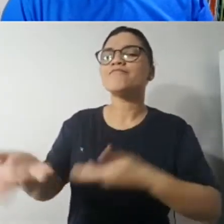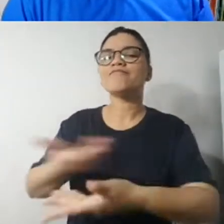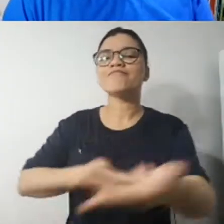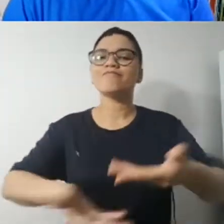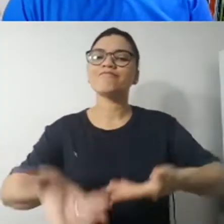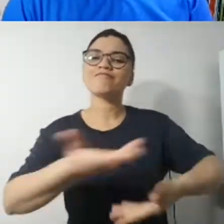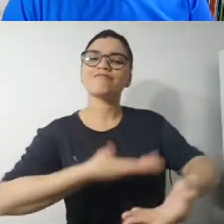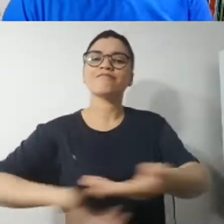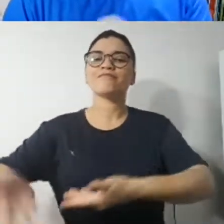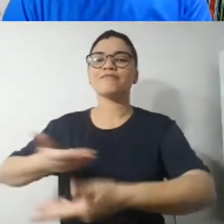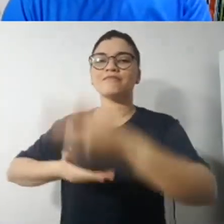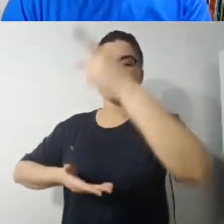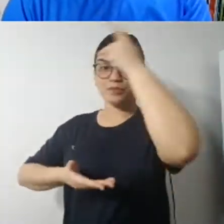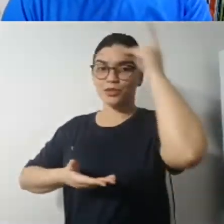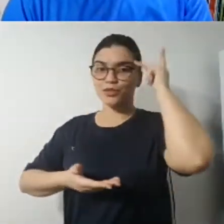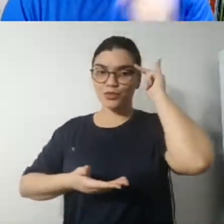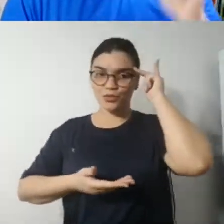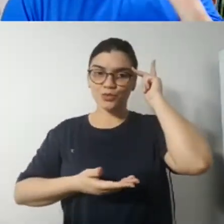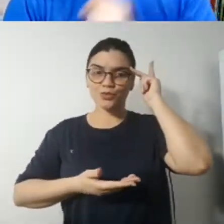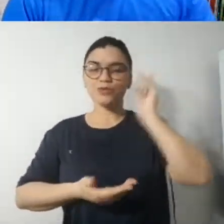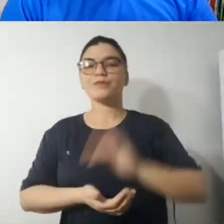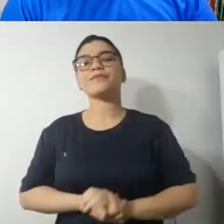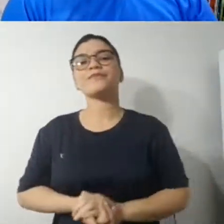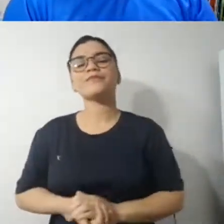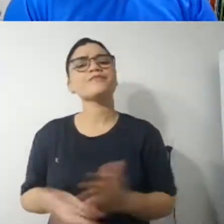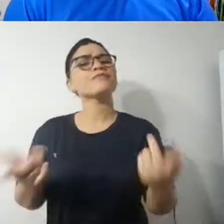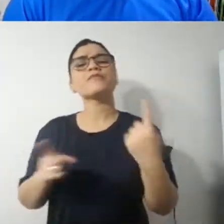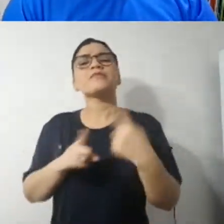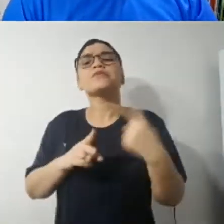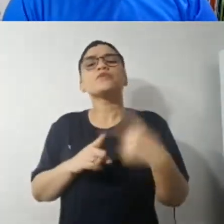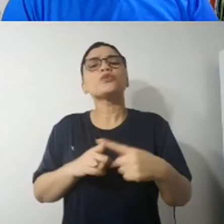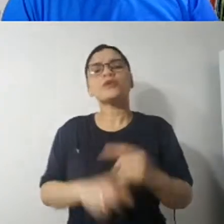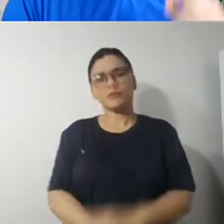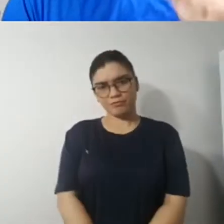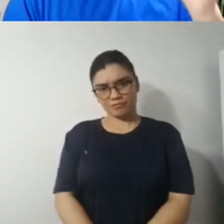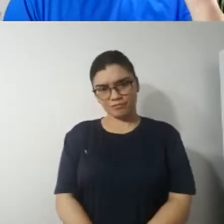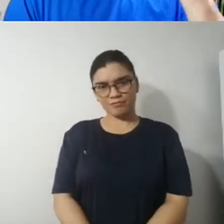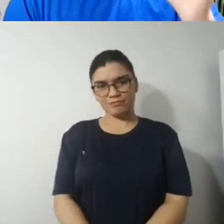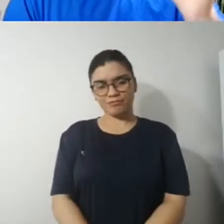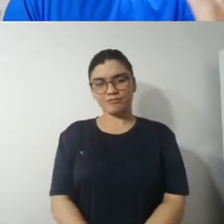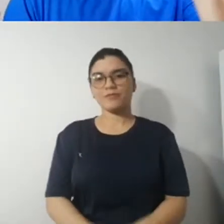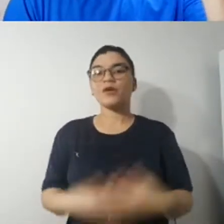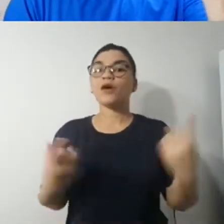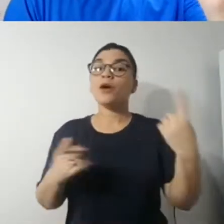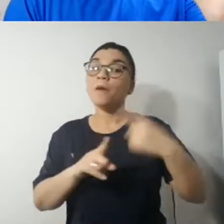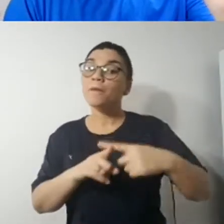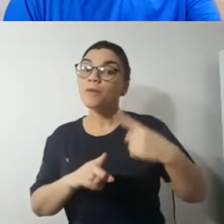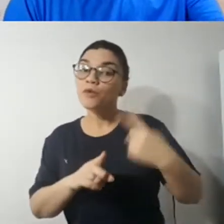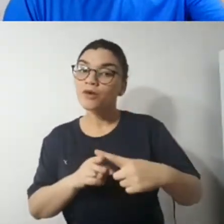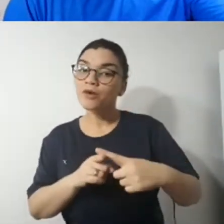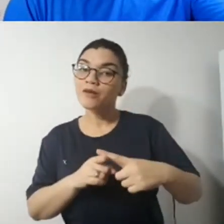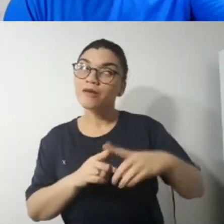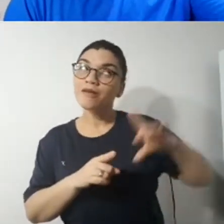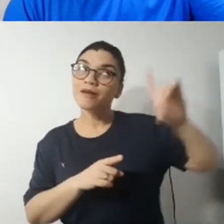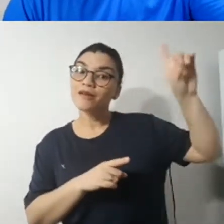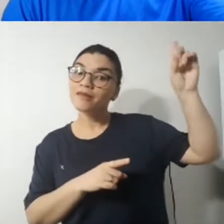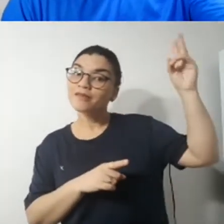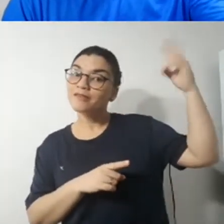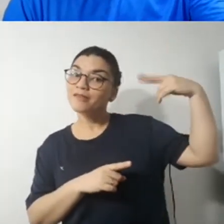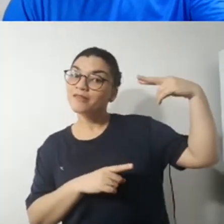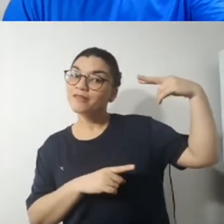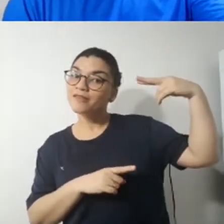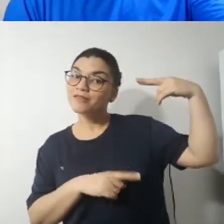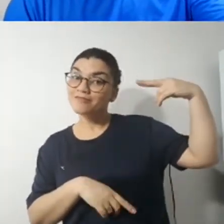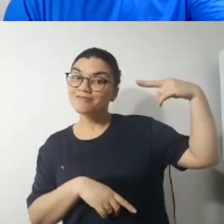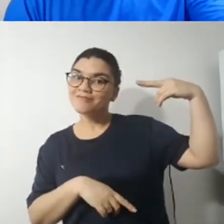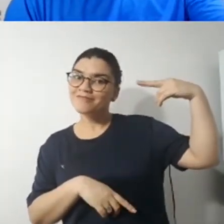E aí ele continua dizendo, por que isso acontece? Porque os olhos do Senhor repousam sobre os justos,